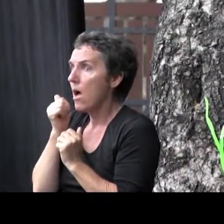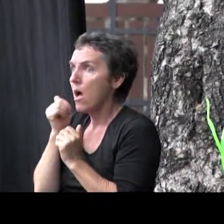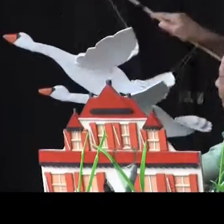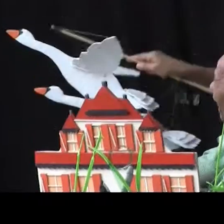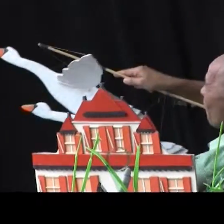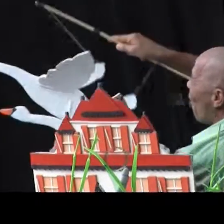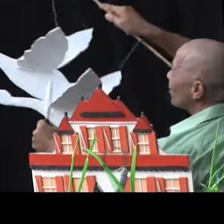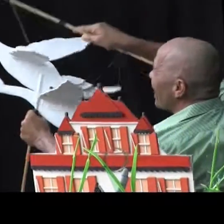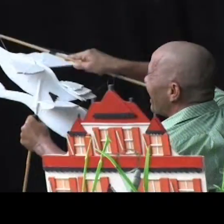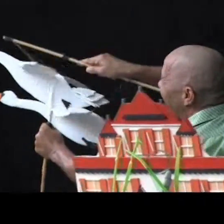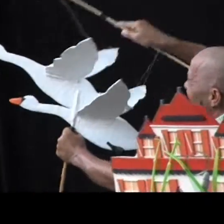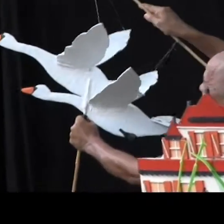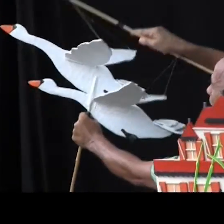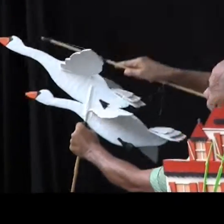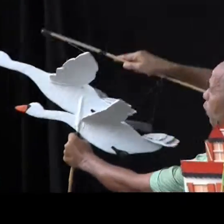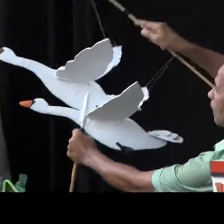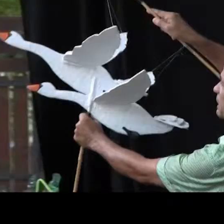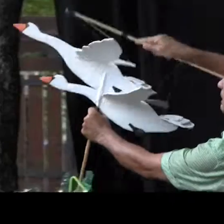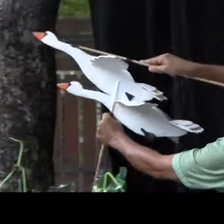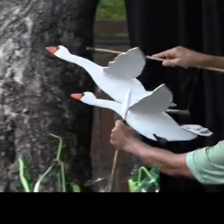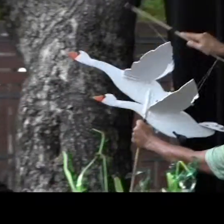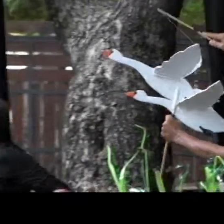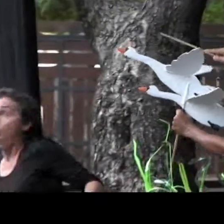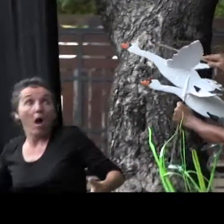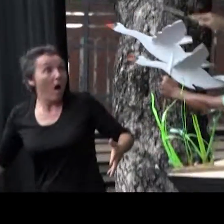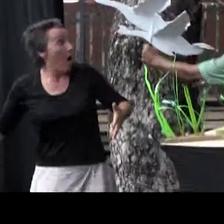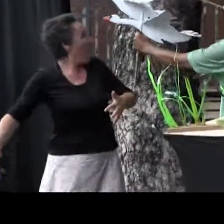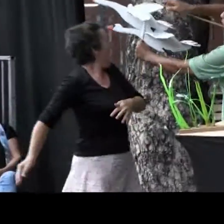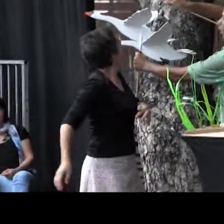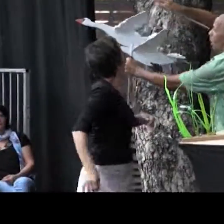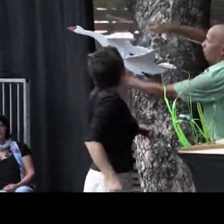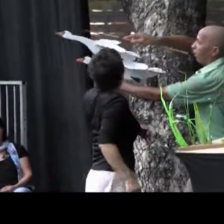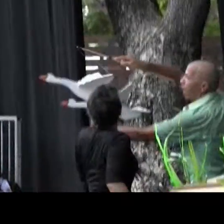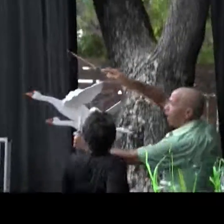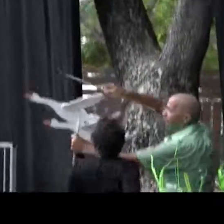blancs la monter là-haut dans le ciel.